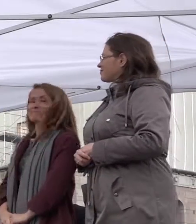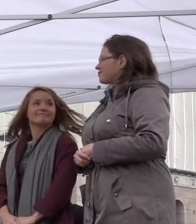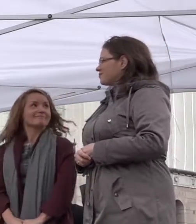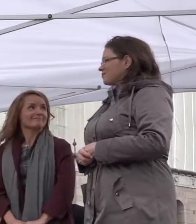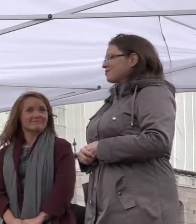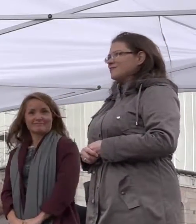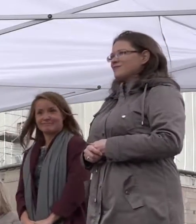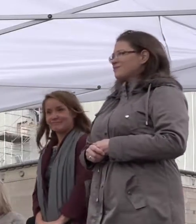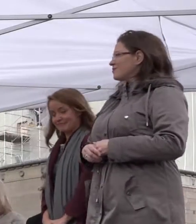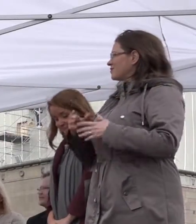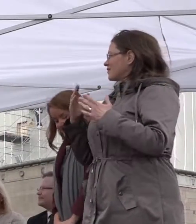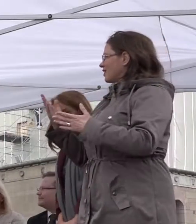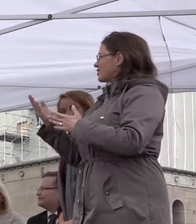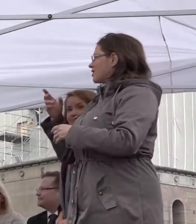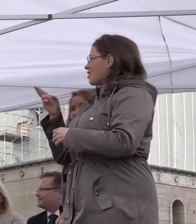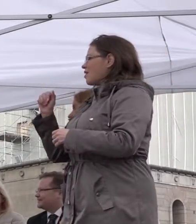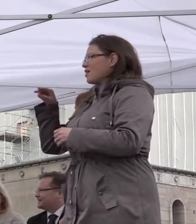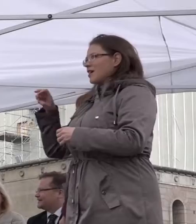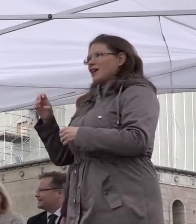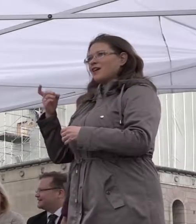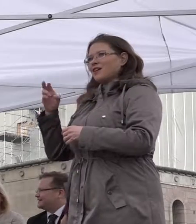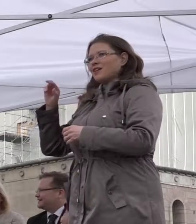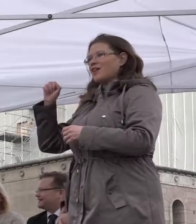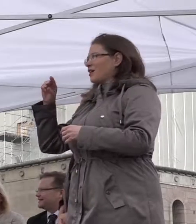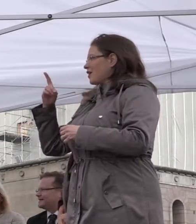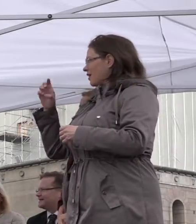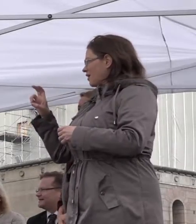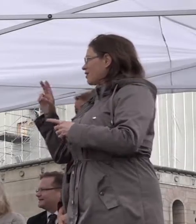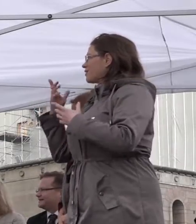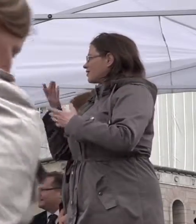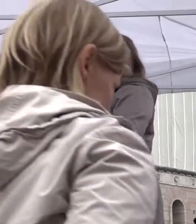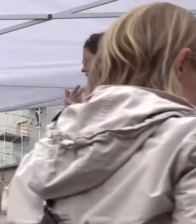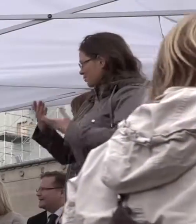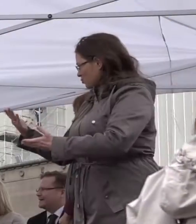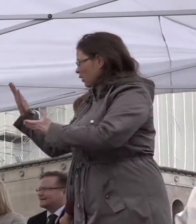Tack så jättemycket, Hanne Grandell från organisation Steg för steg. Tack.